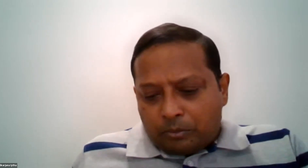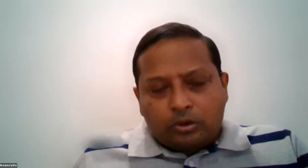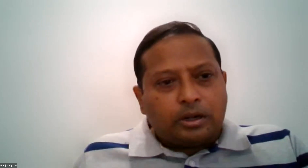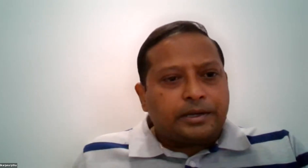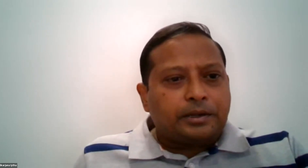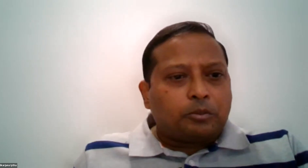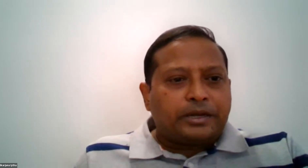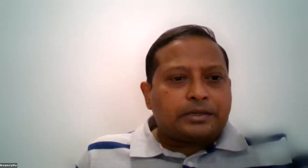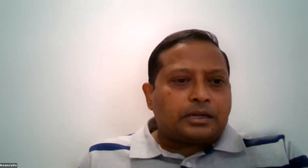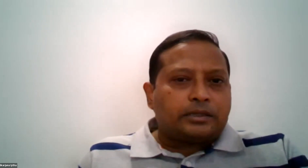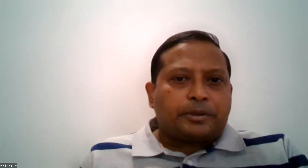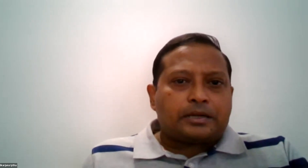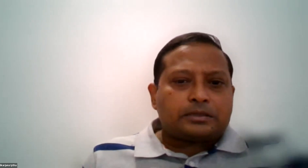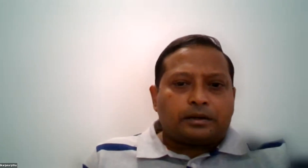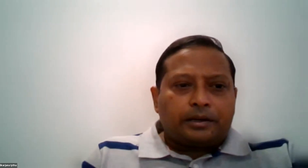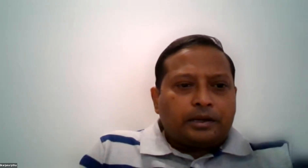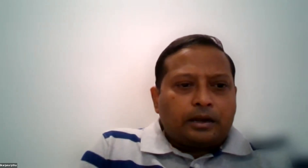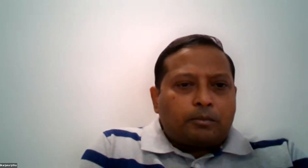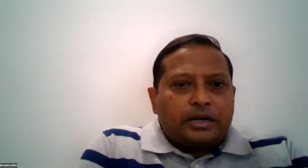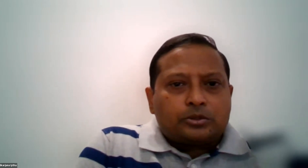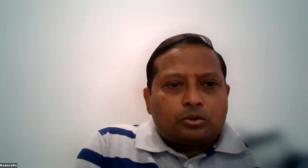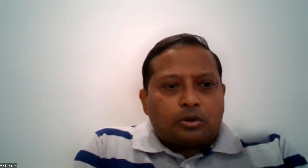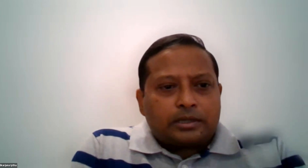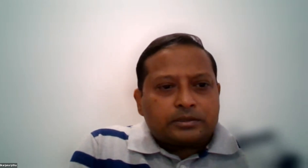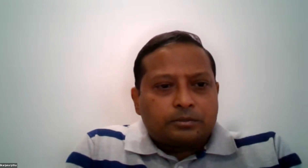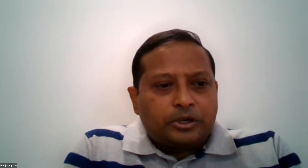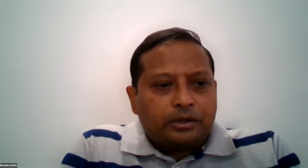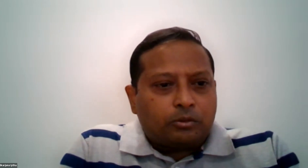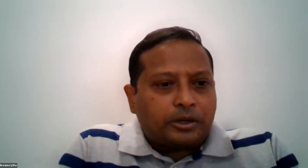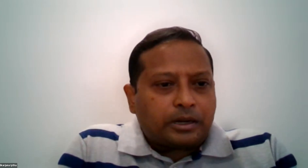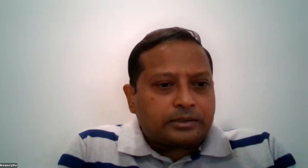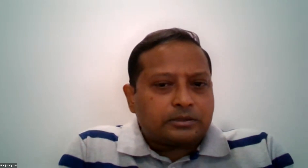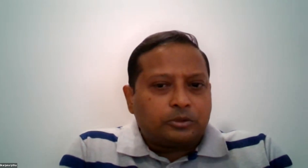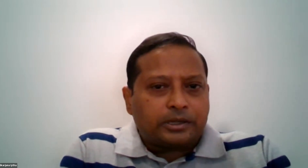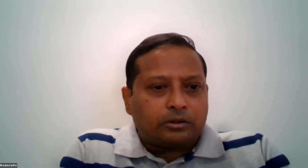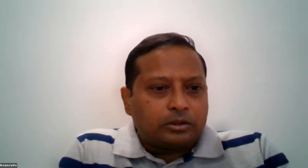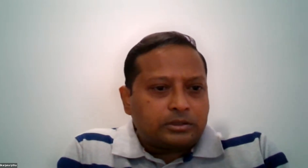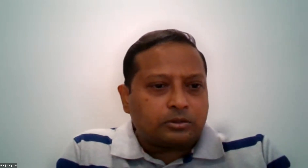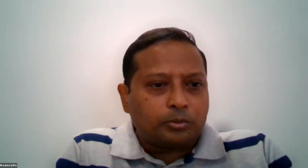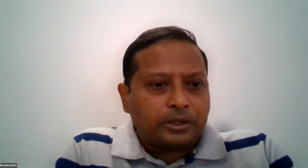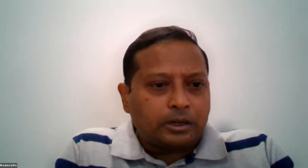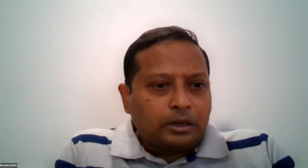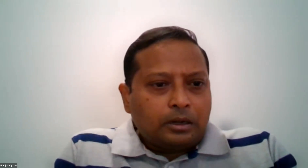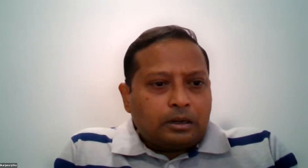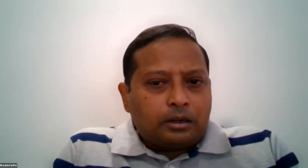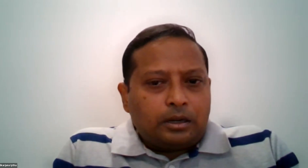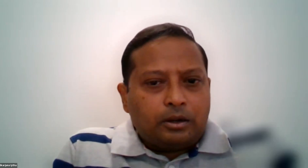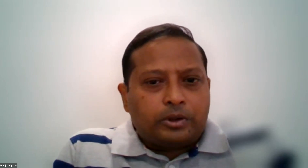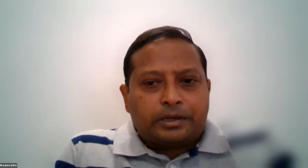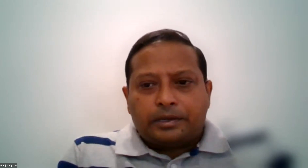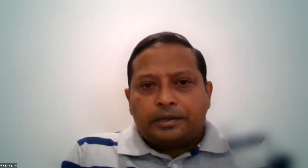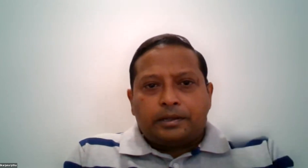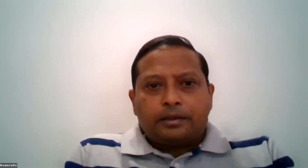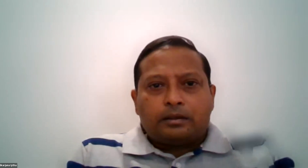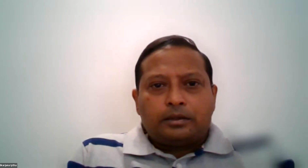फिलहाल में हम लोग आईआईटी मुंबई के साथ एक प्रयास कर रहे हैं कि यंग माइंड्स को एक्सेसिबिलिटी के ऊपर, एक्सेसिबल टेक्नोलॉजीज के ऊपर